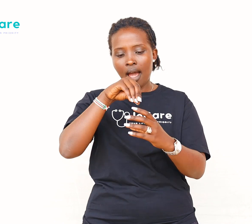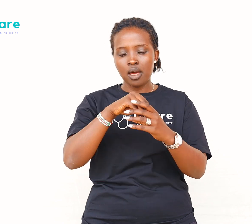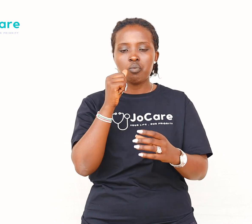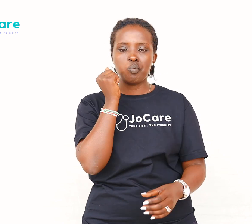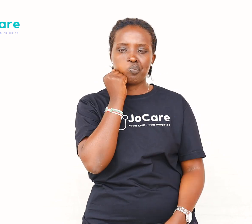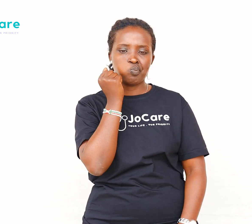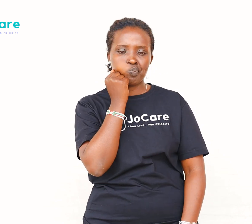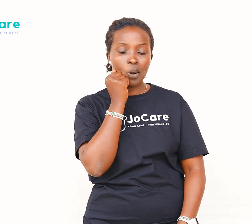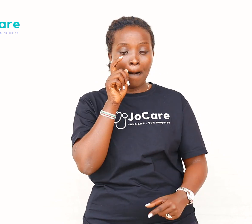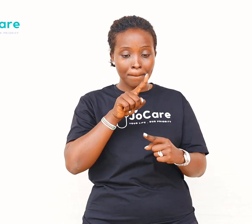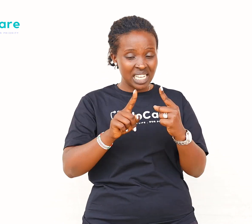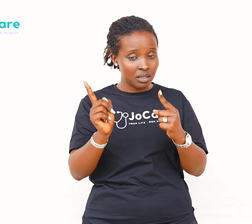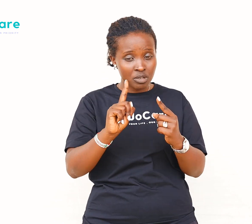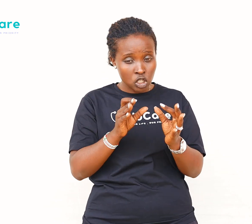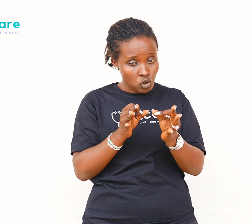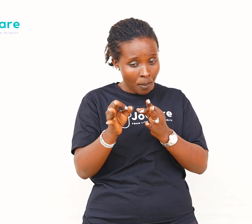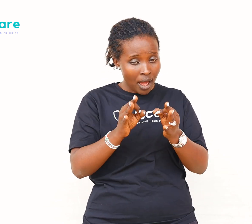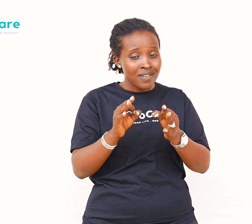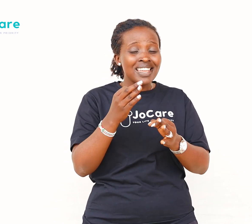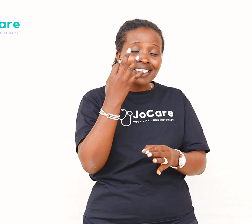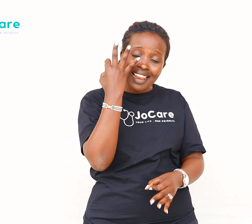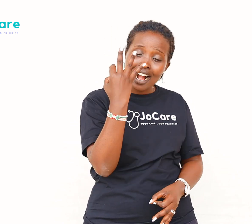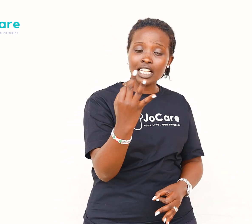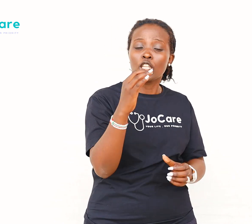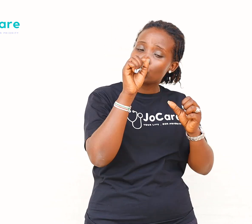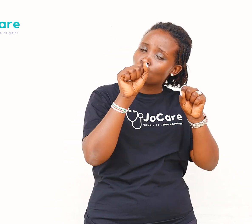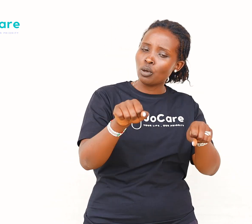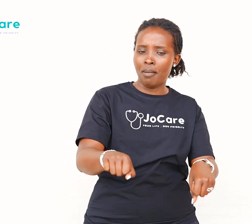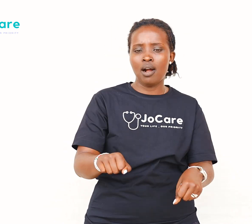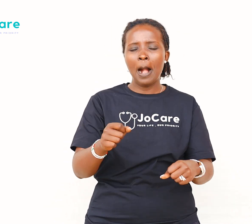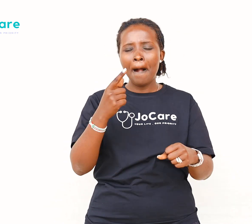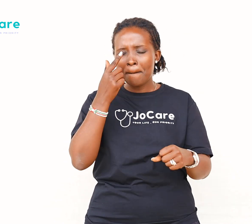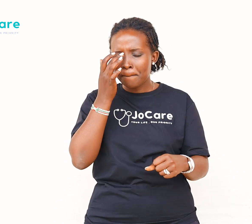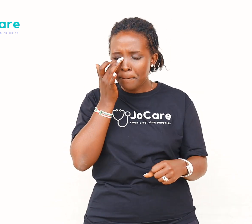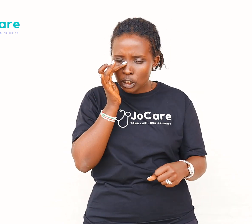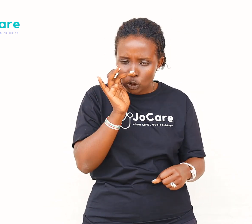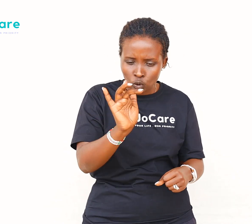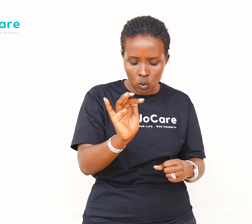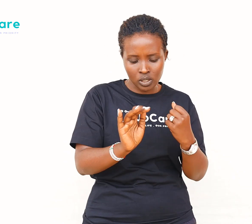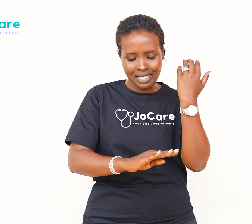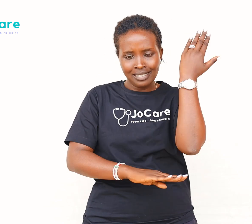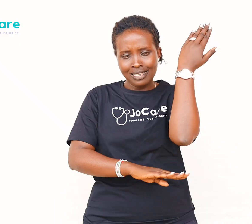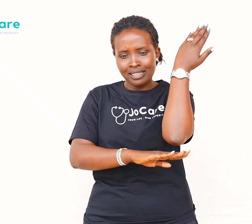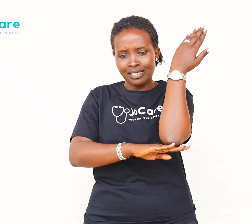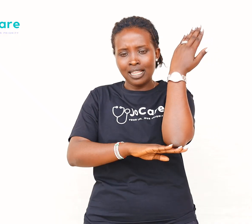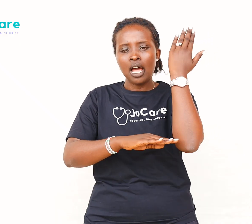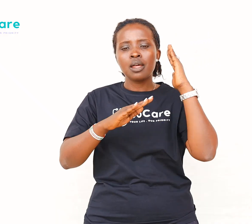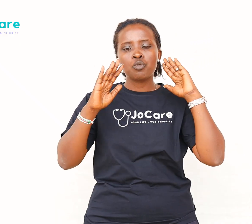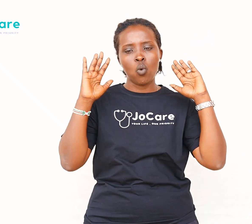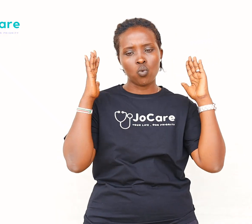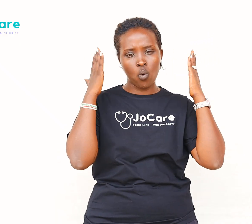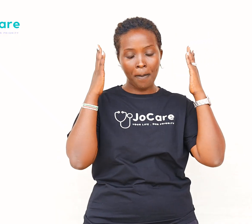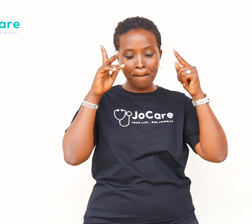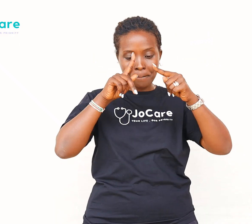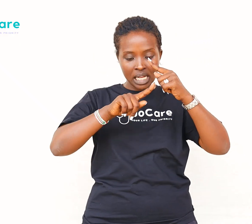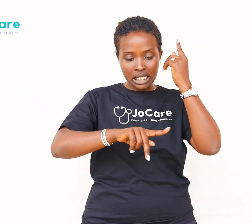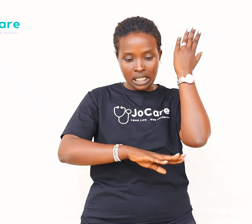Ariko bitabujije ko yanakaraba 3 ku gitondo, saa sita na nimugoroba. Ariko mu gihe saa sita bidakunze, nibuze karaba